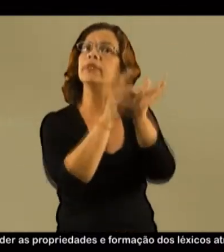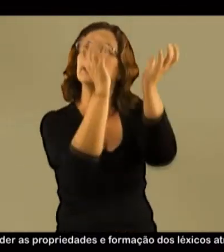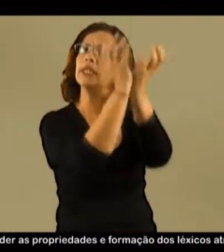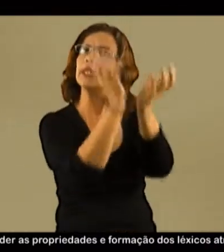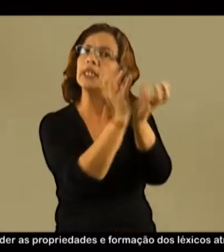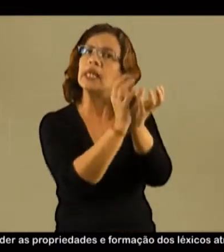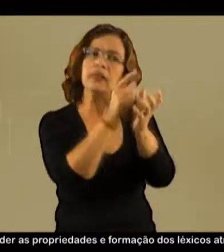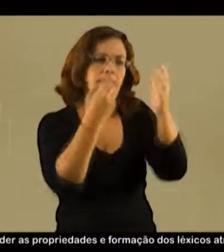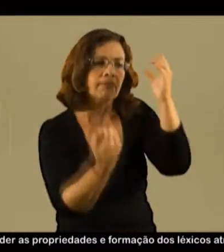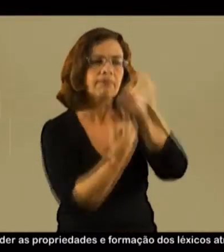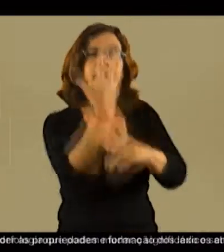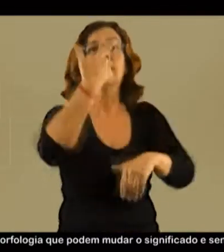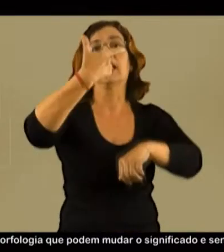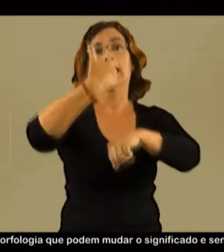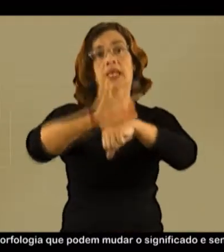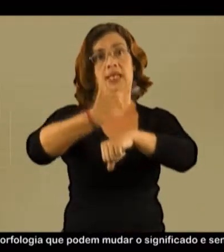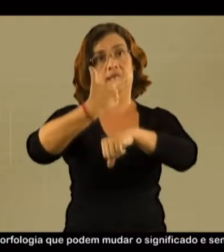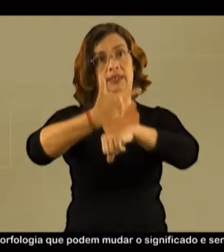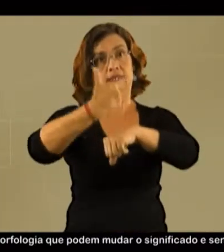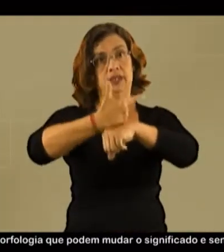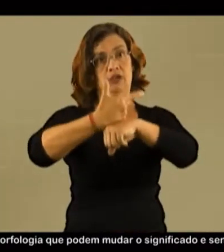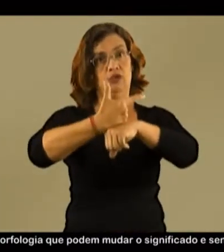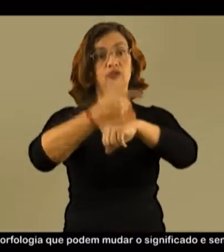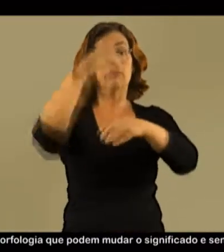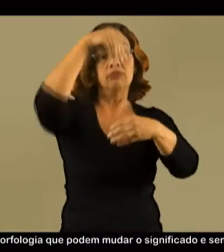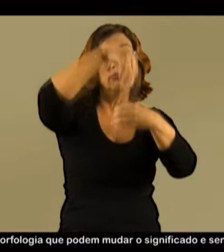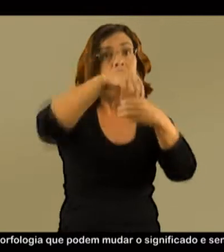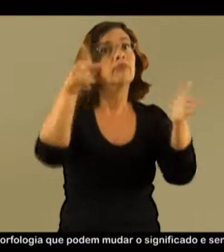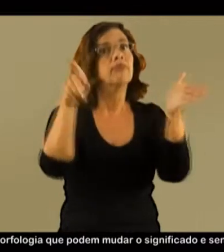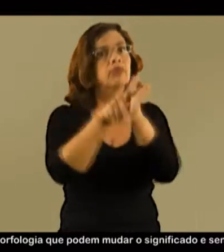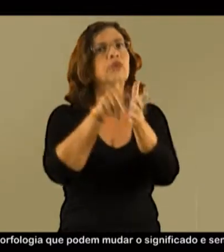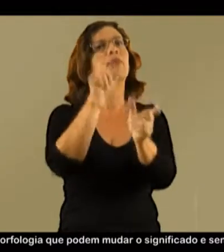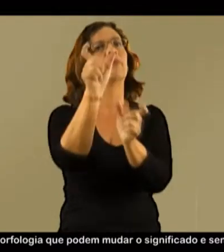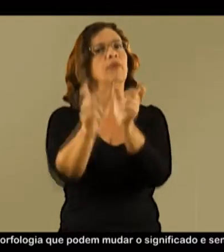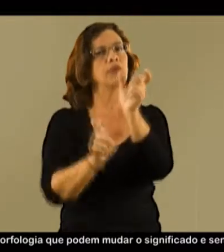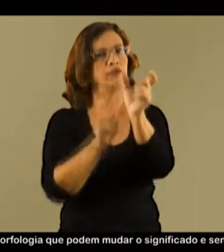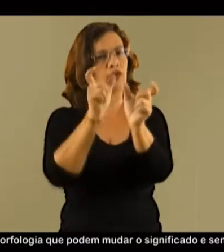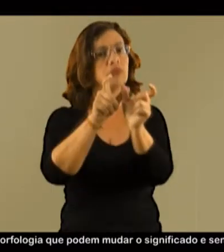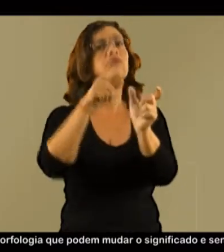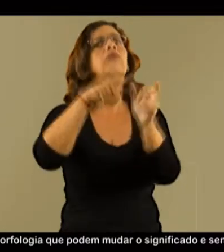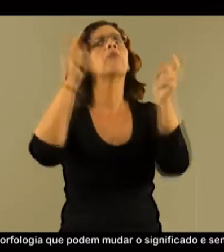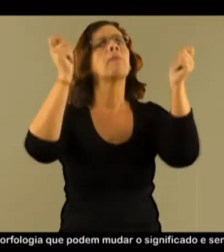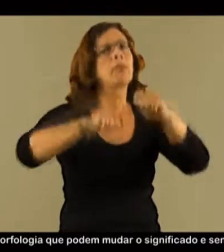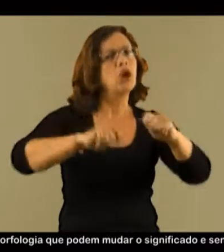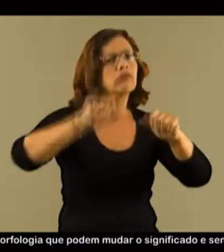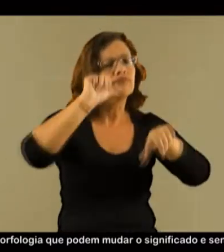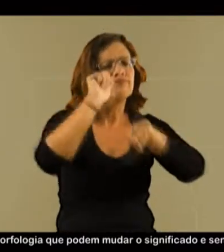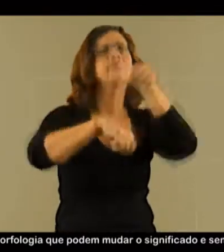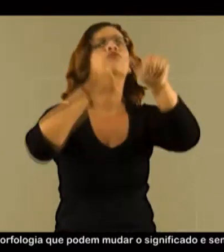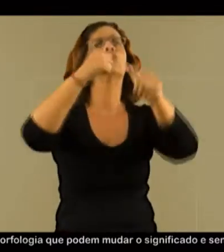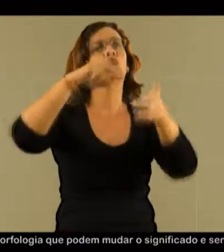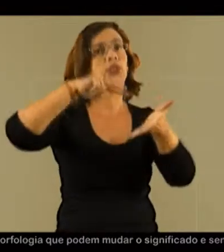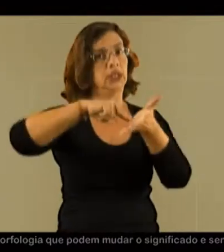léxicos através da morfologia, que podem mudar o significado e o sentido.